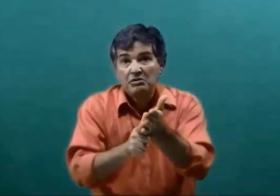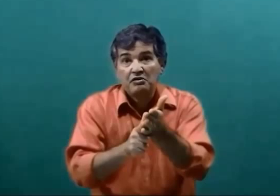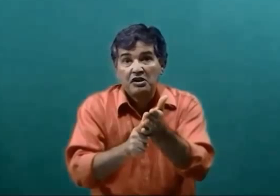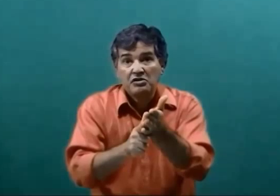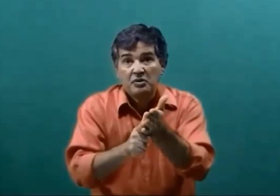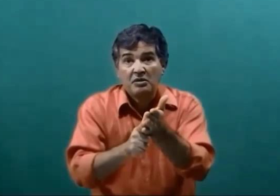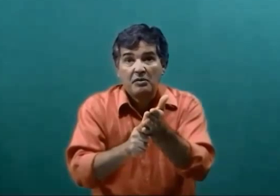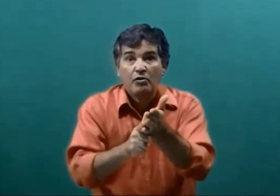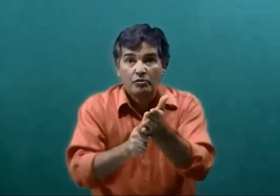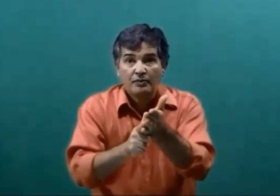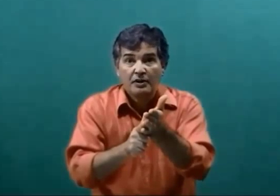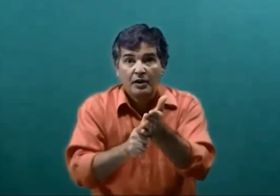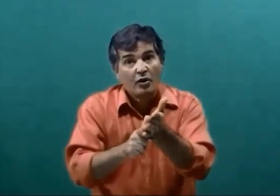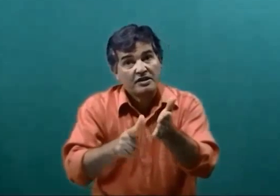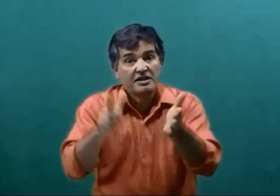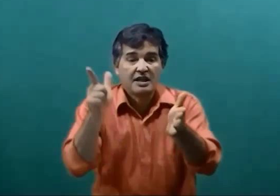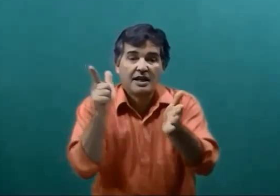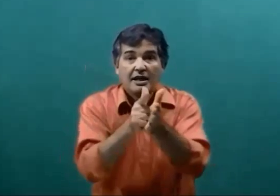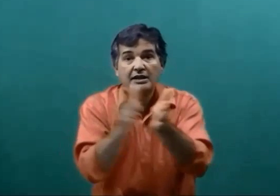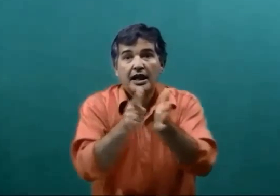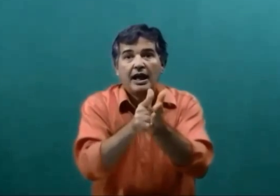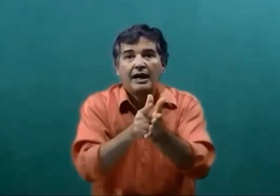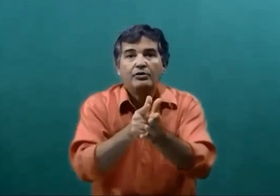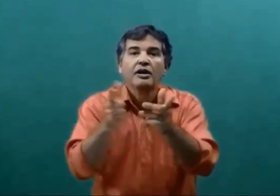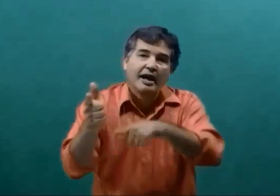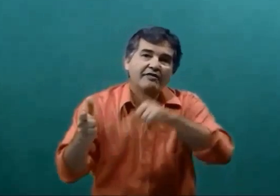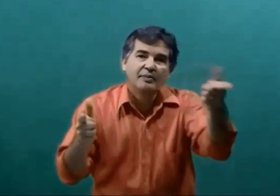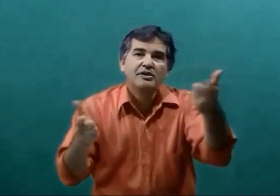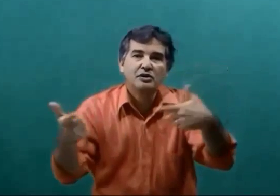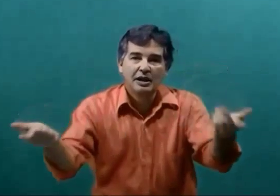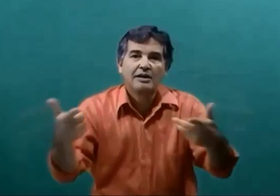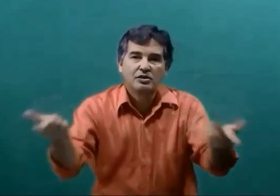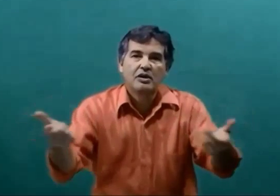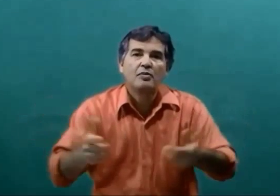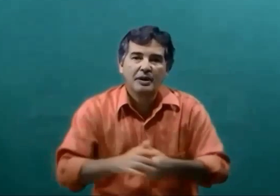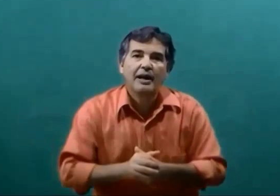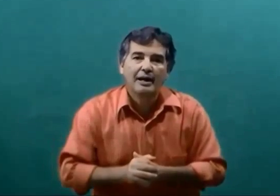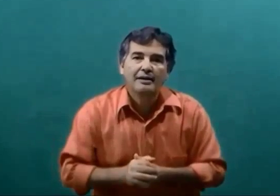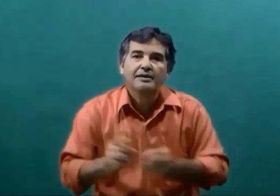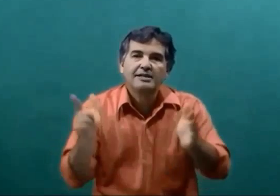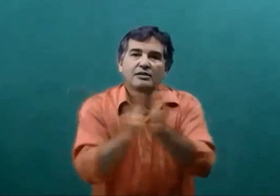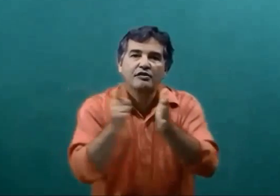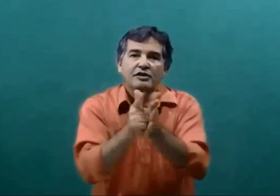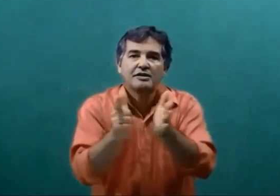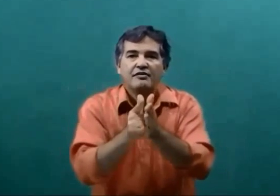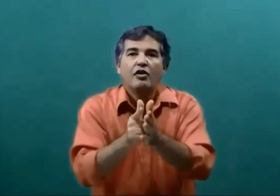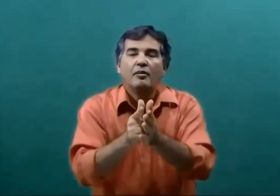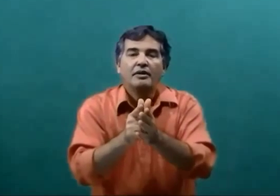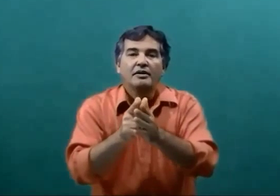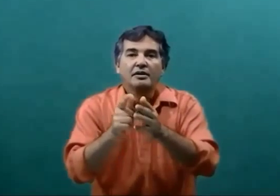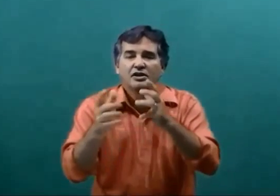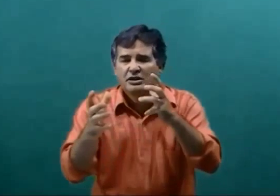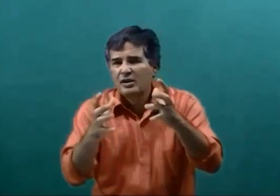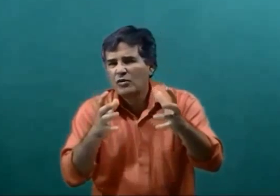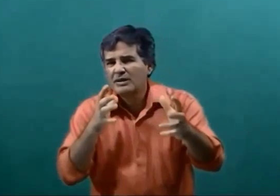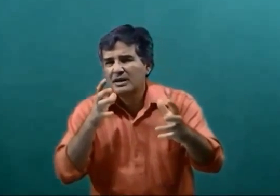não vejo problema algum. Agora, se disser que aqui está errado, aí vai para o dicionário nacional, porque lá está sendo feito dessa forma. Então a gente tem que começar a